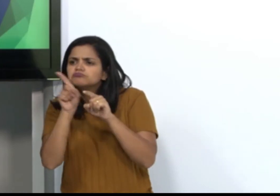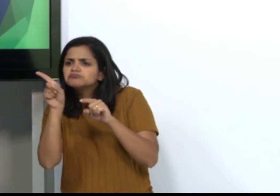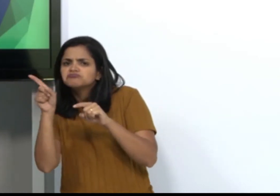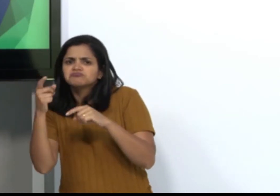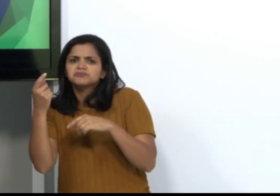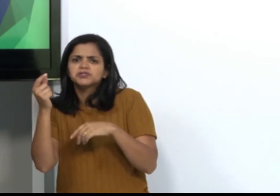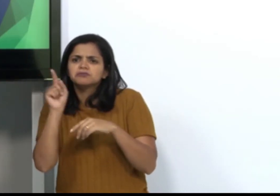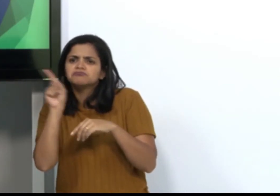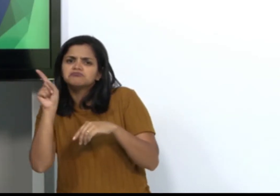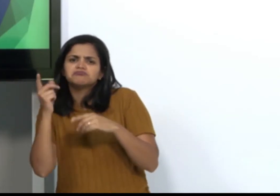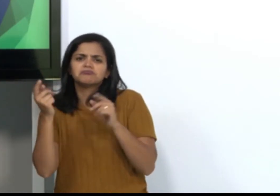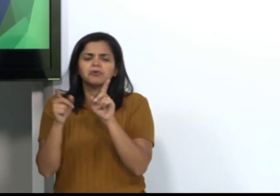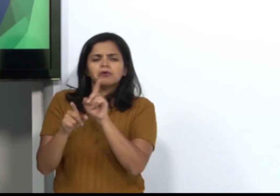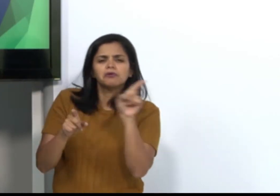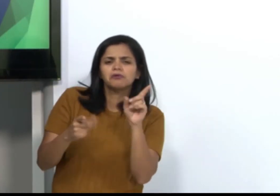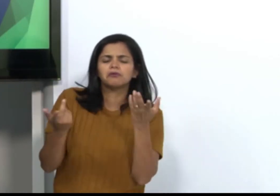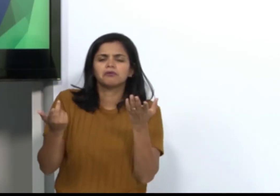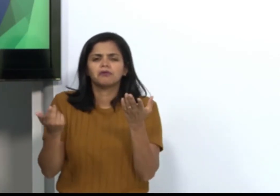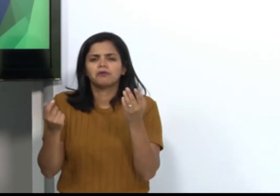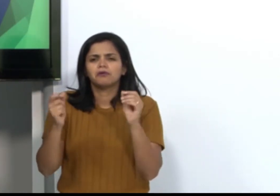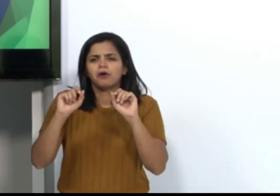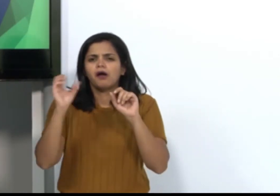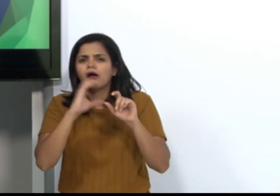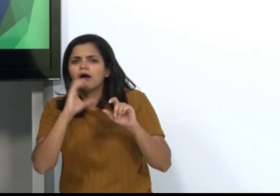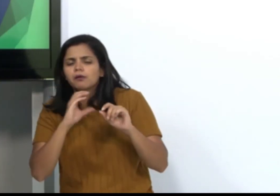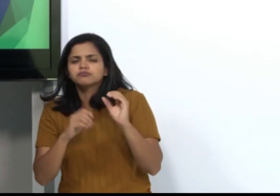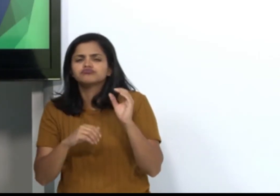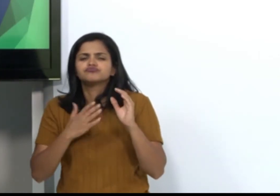vídeos, o passo a passo